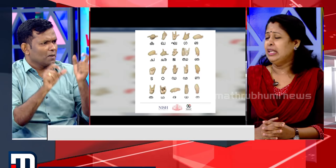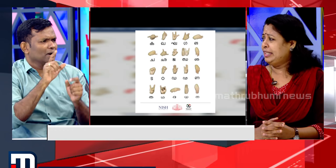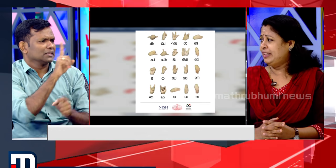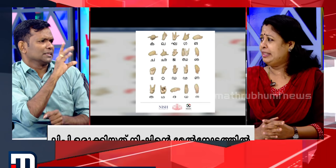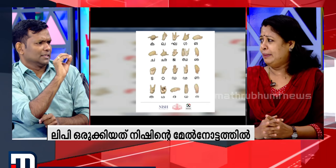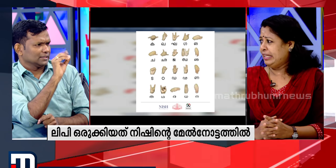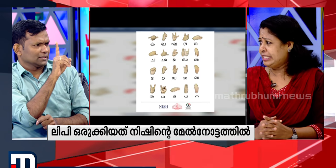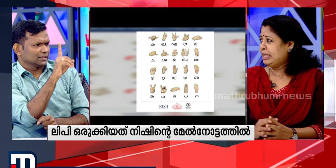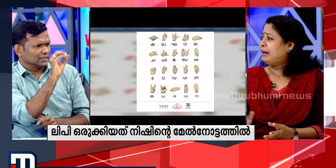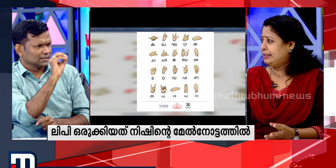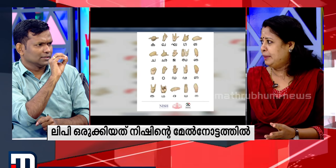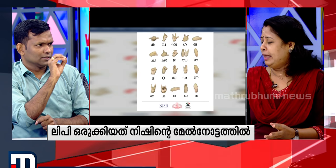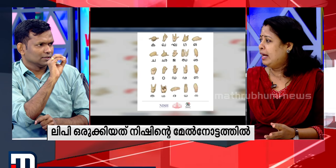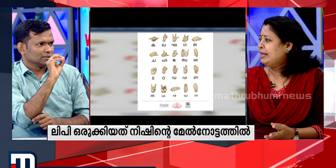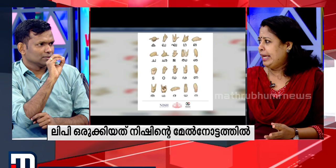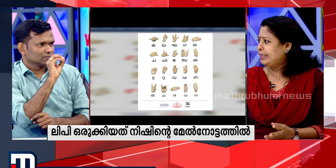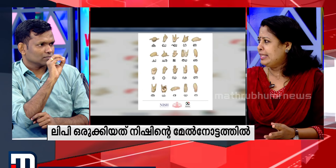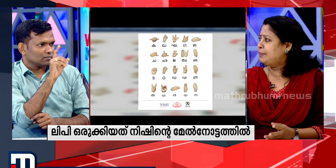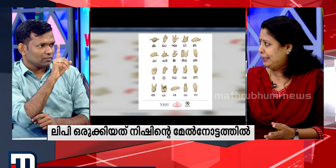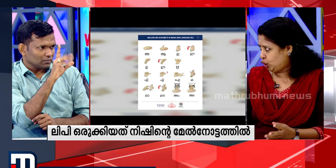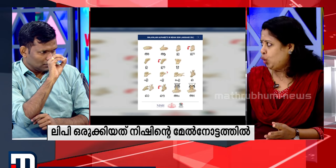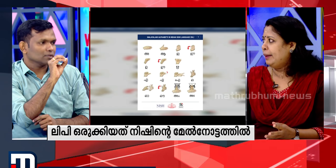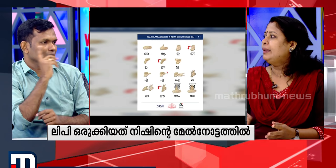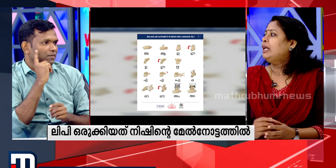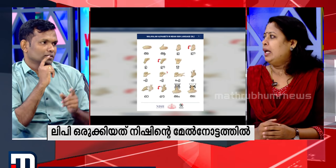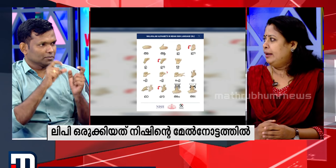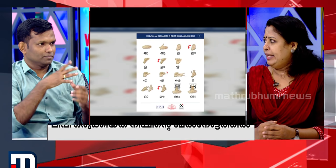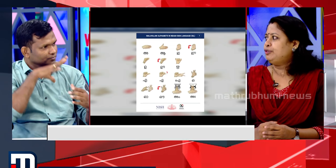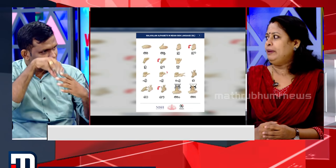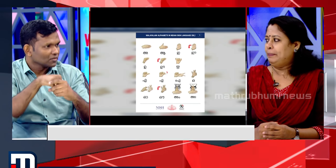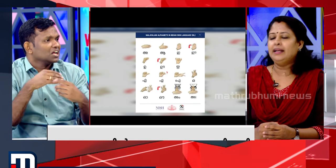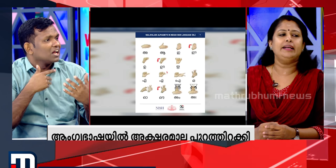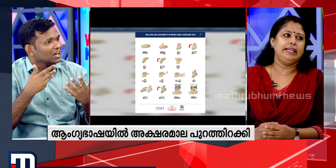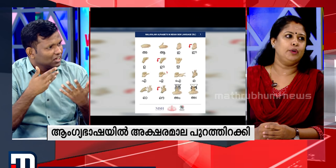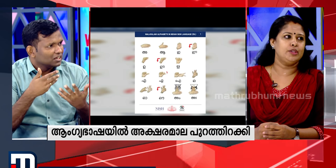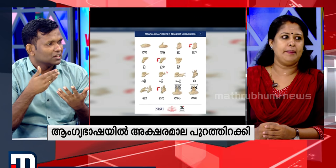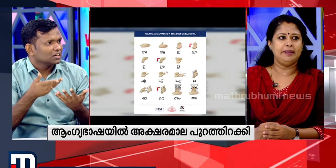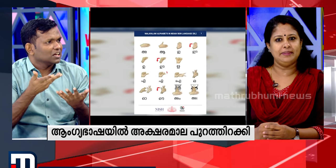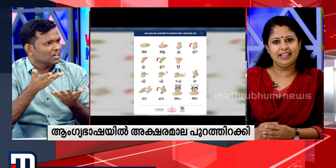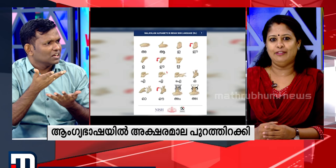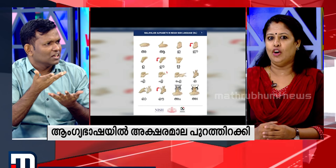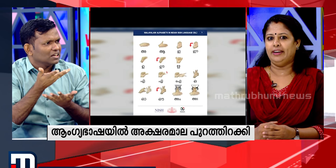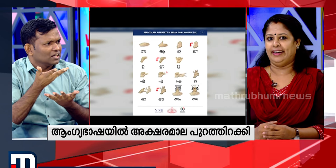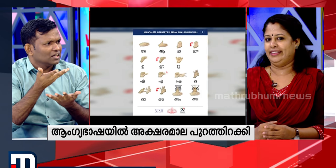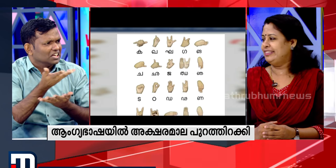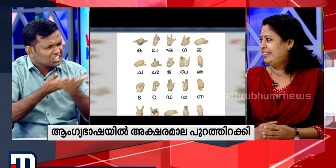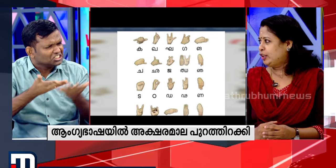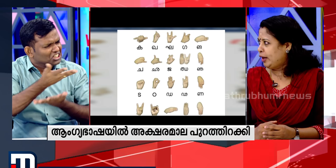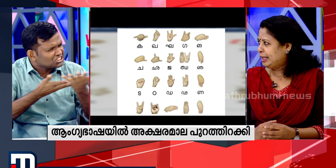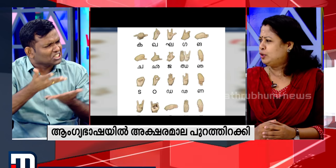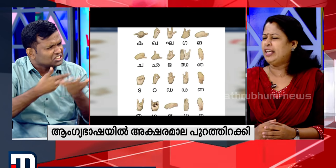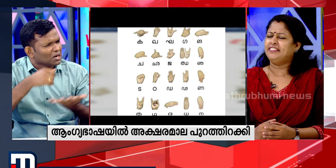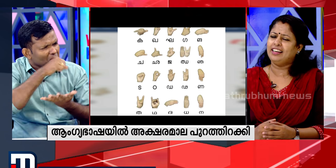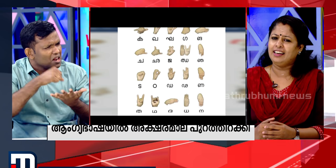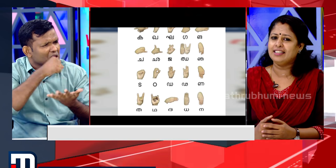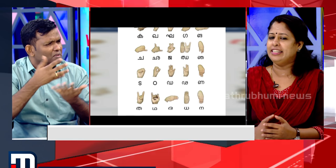ഡെഫ് ഇവർ നമ്മുടെ നിഷ്ടയും മാത്രമല്ല, ഏകദേശം 10 ഡെഫ് പീപ്പിൾ ഈ ഒരു സംരംഭത്തിൽ ഇൻവോൾവ് ആണ്. ഇതിൻ്റെ